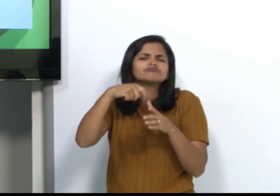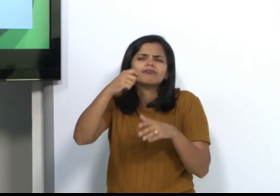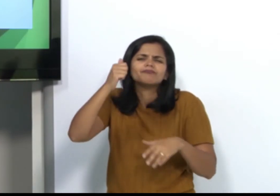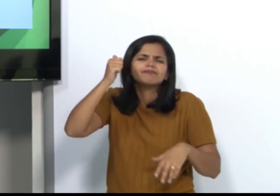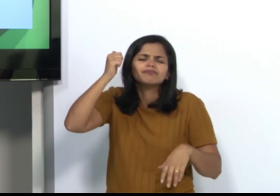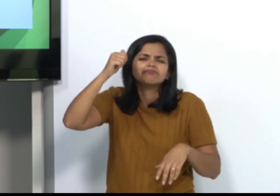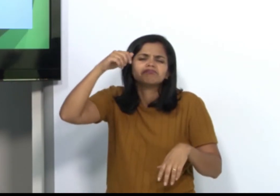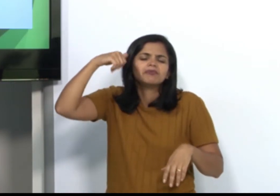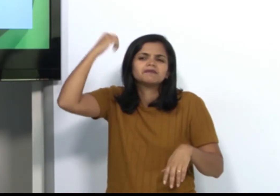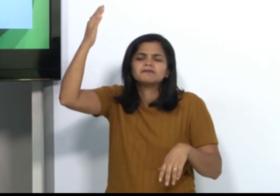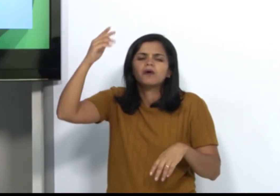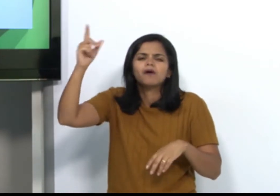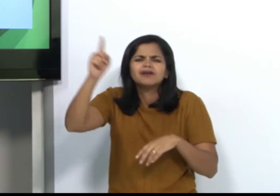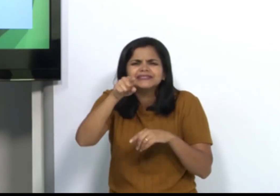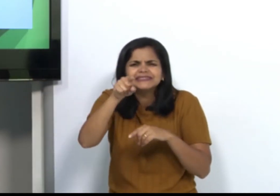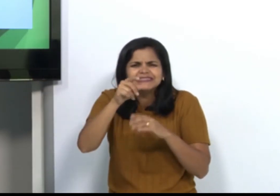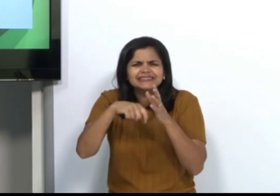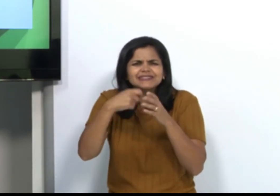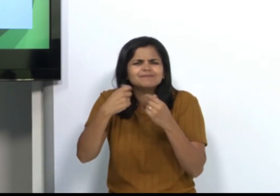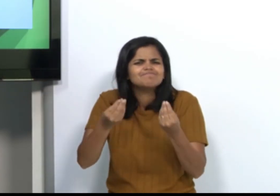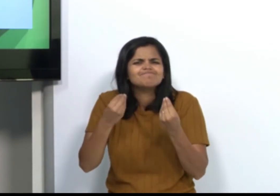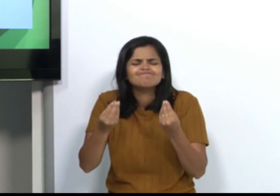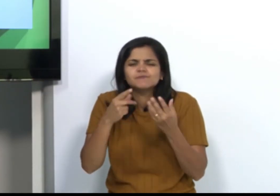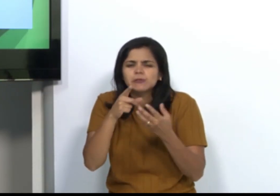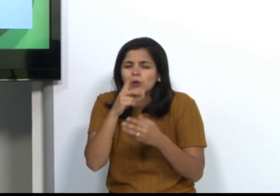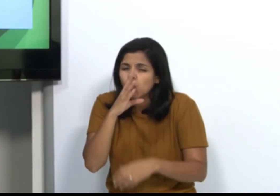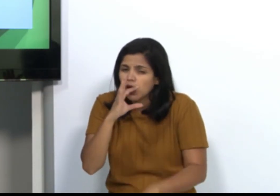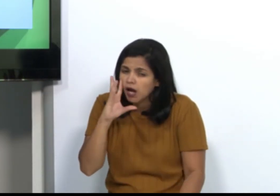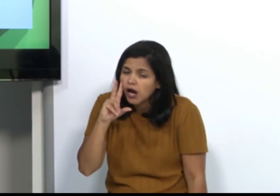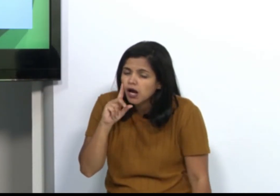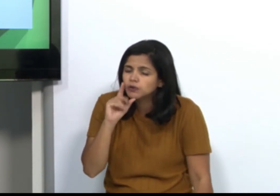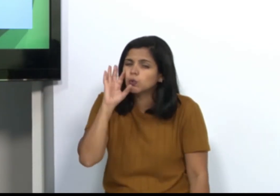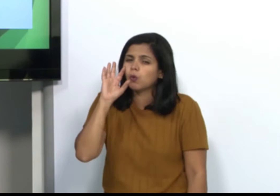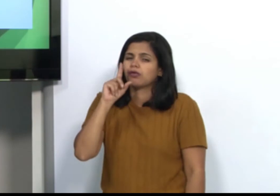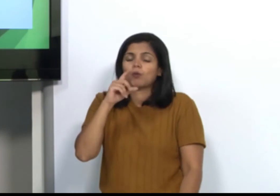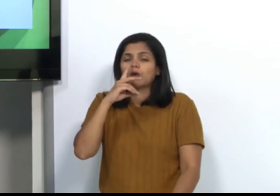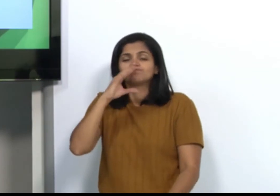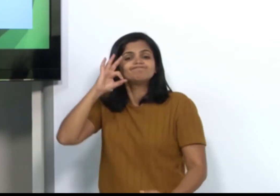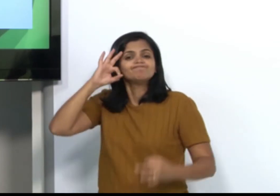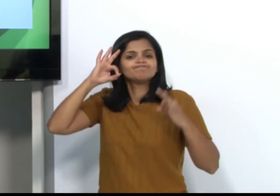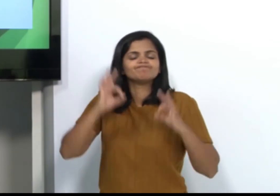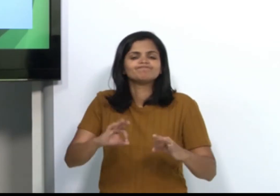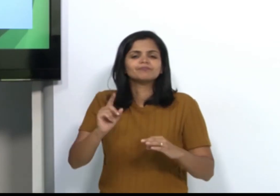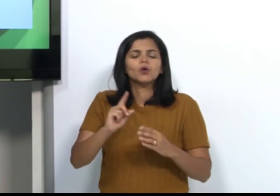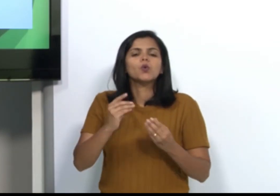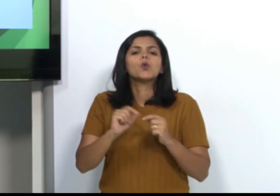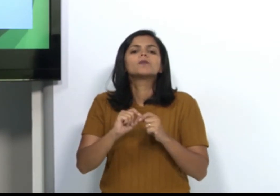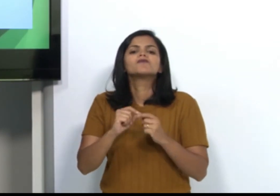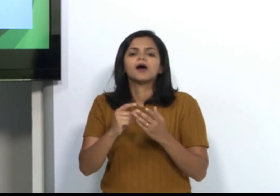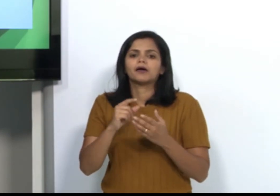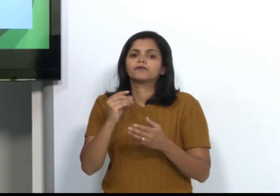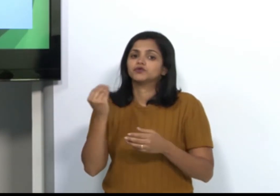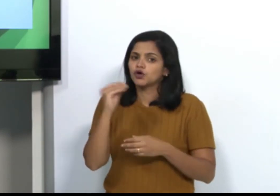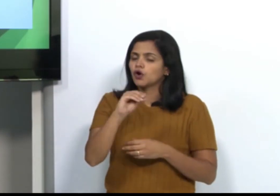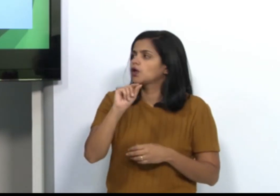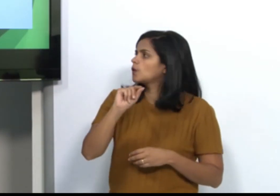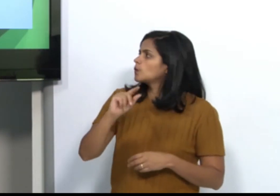se eu quero pesquisar posteriormente, se eu acho que é alguma coisa, mas não tenho certeza, o que eu faço?